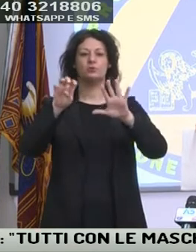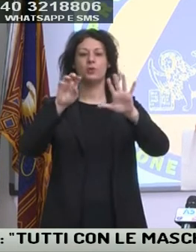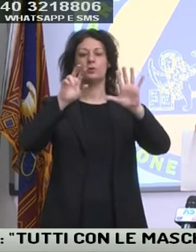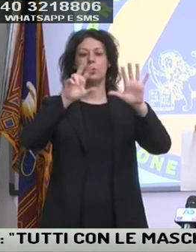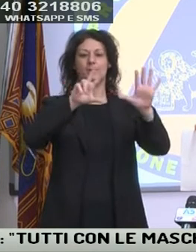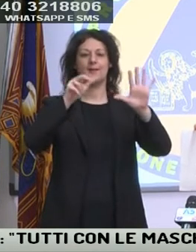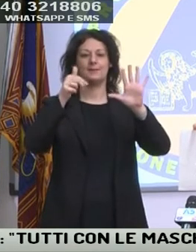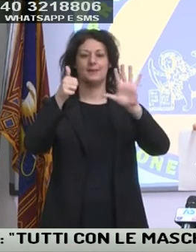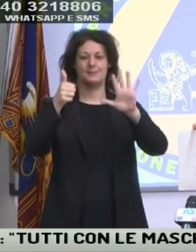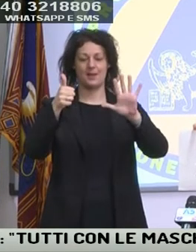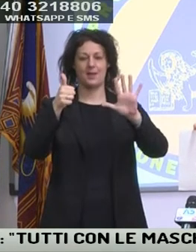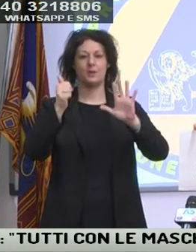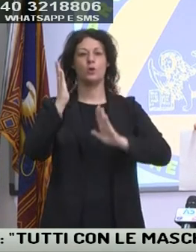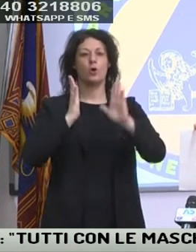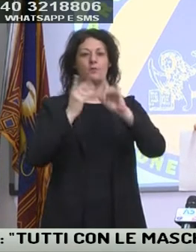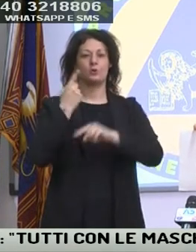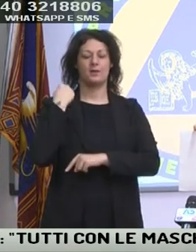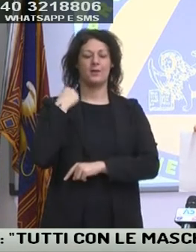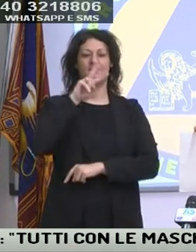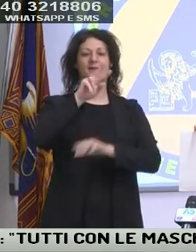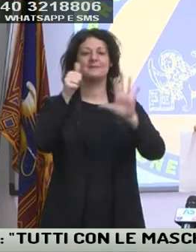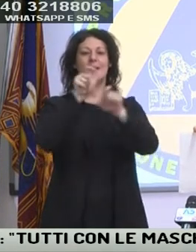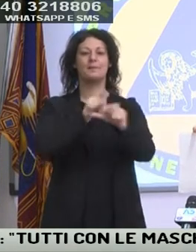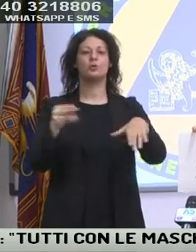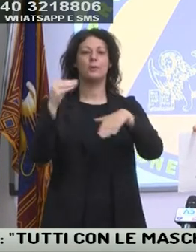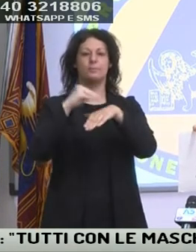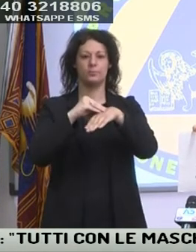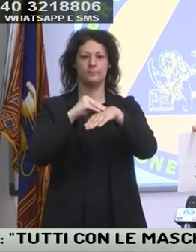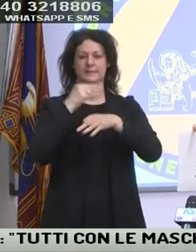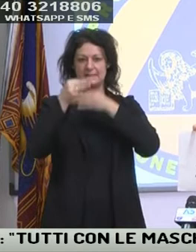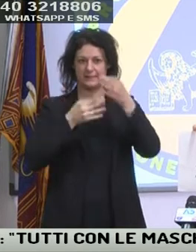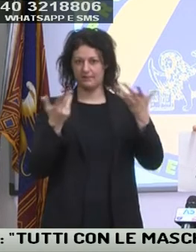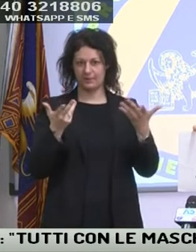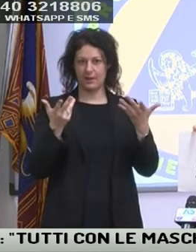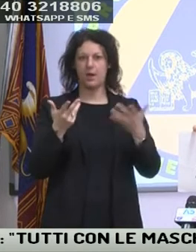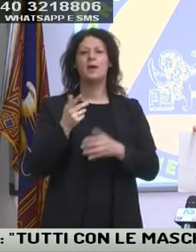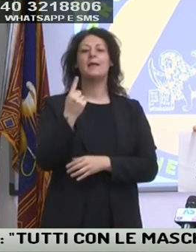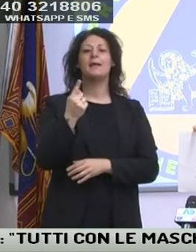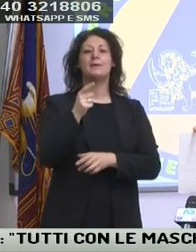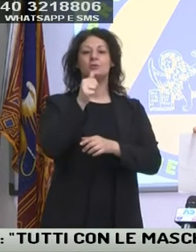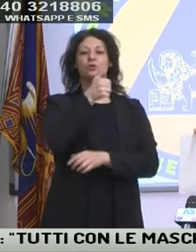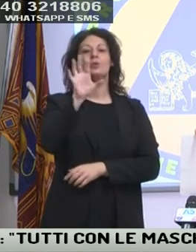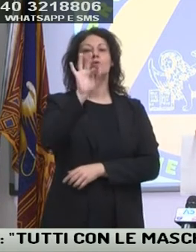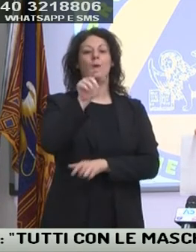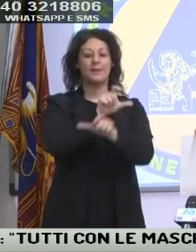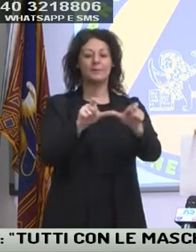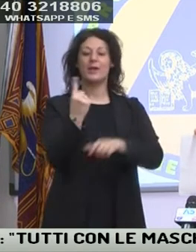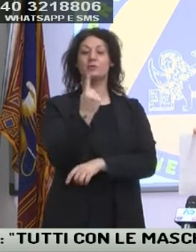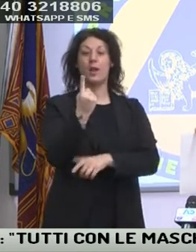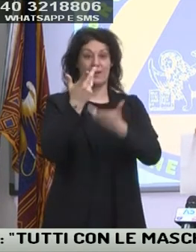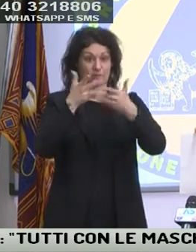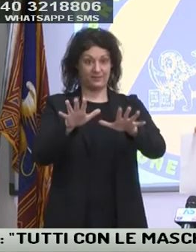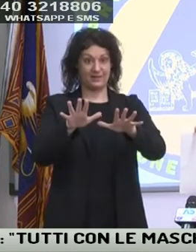2.986 e quindi sono più 26 rispetto a ieri. Quindi abbiamo 150 persone che sono uscite dall'isolamento,